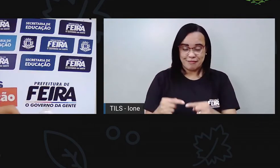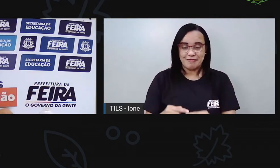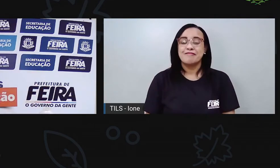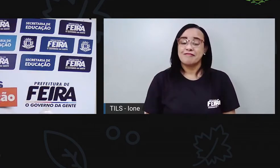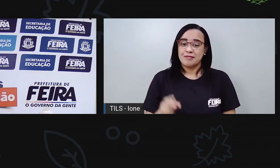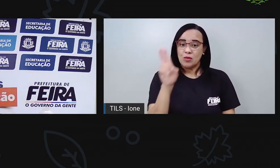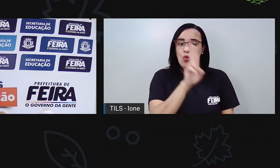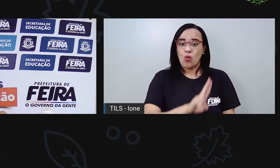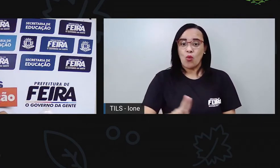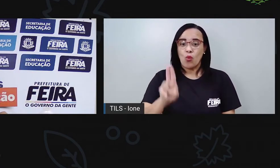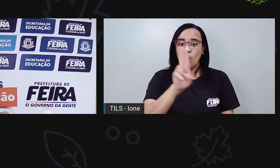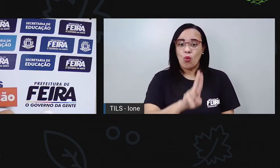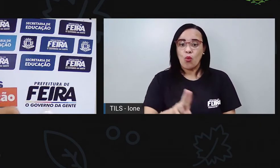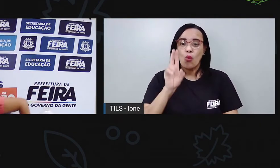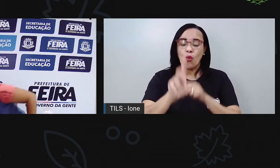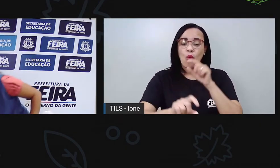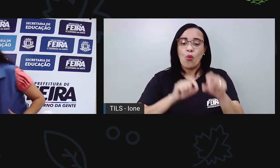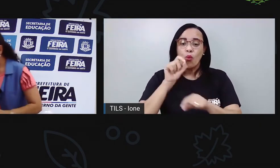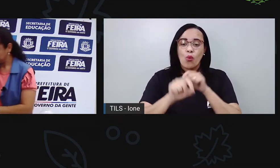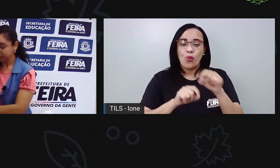Utilizei também